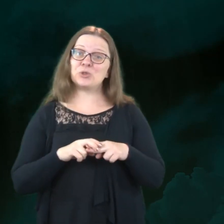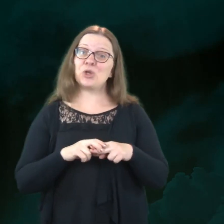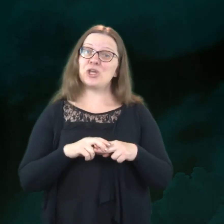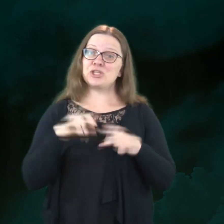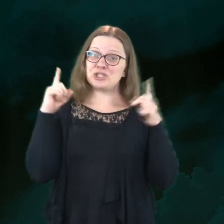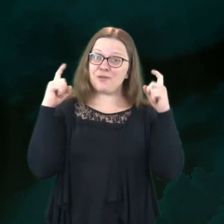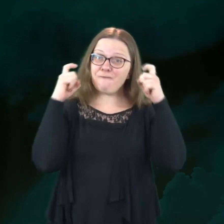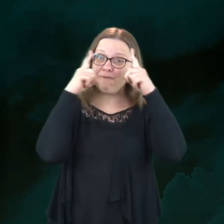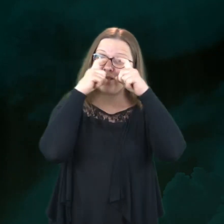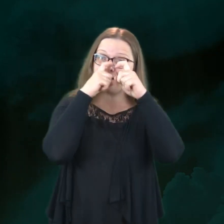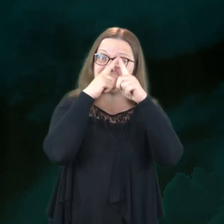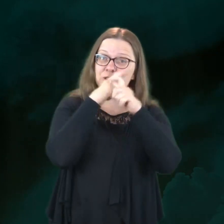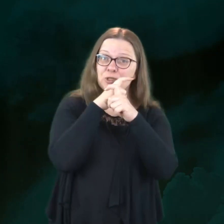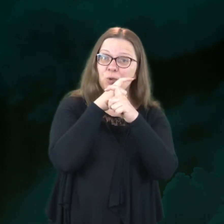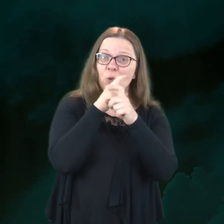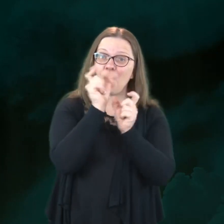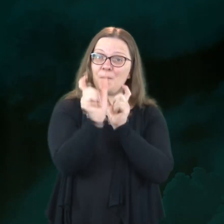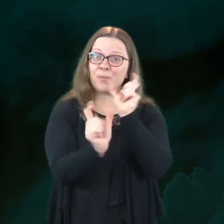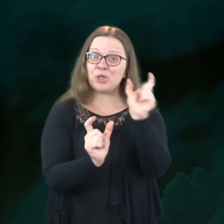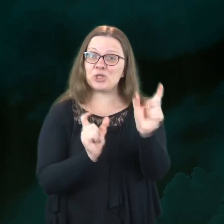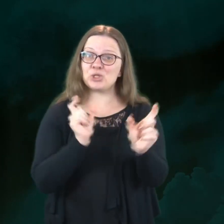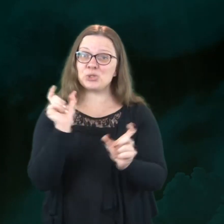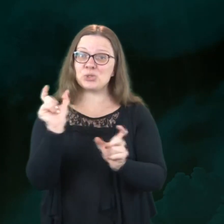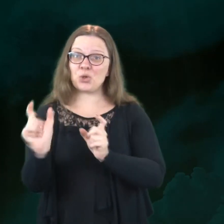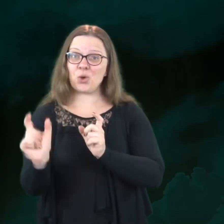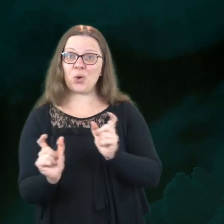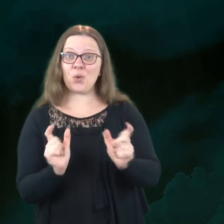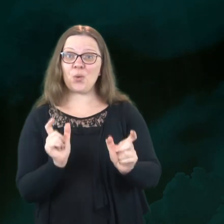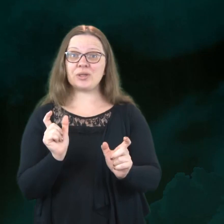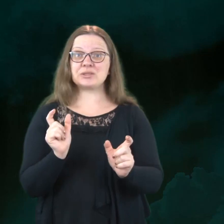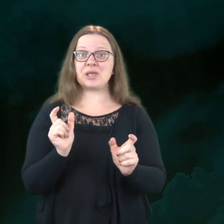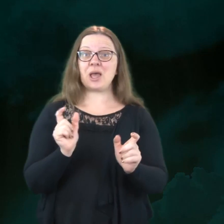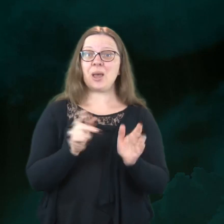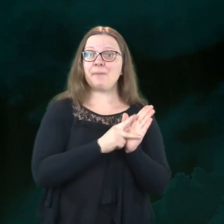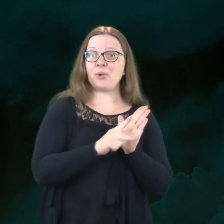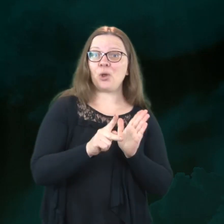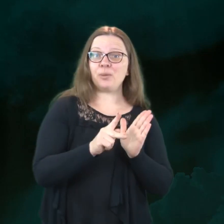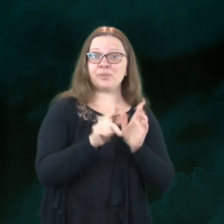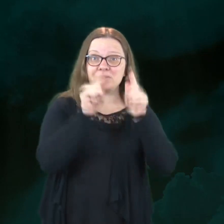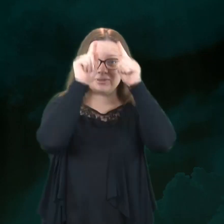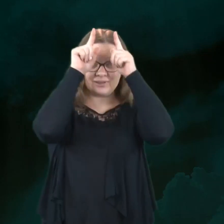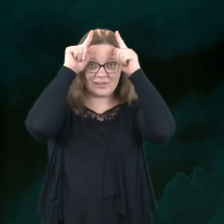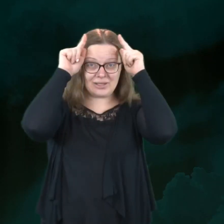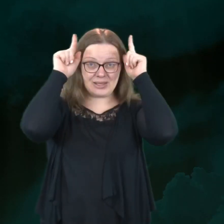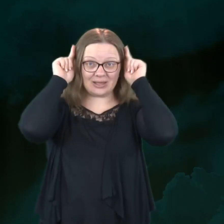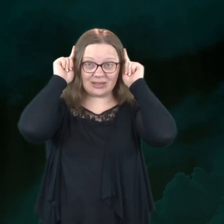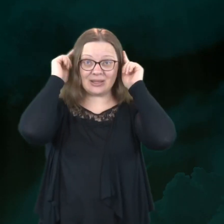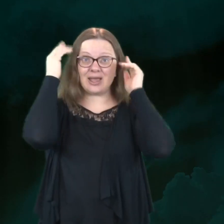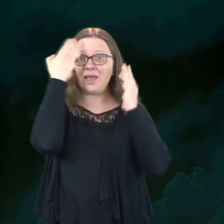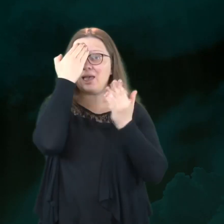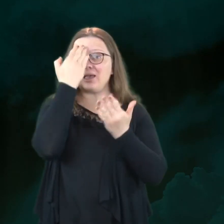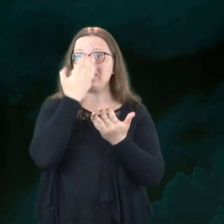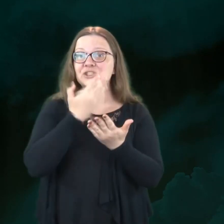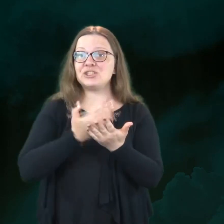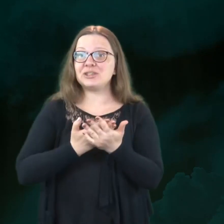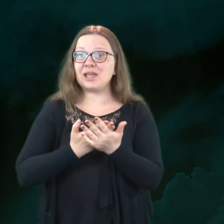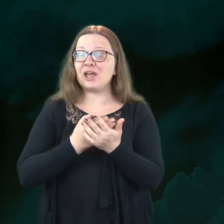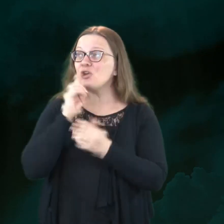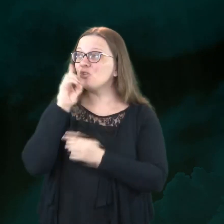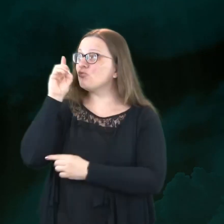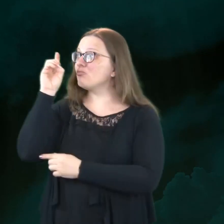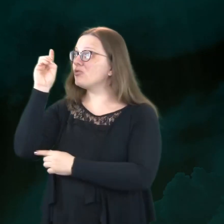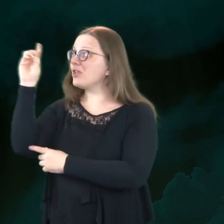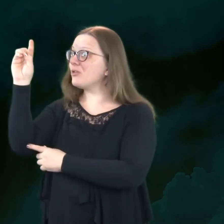Atenas, vocês se lembram que Paulo pregou sobre um só Deus, que criou os céus e a terra,